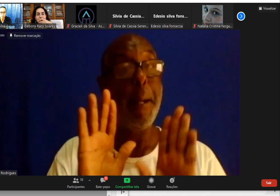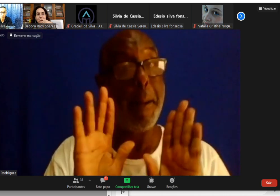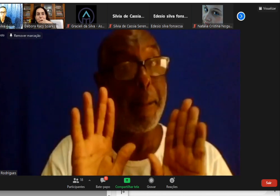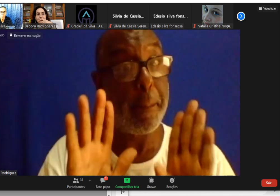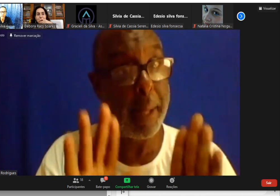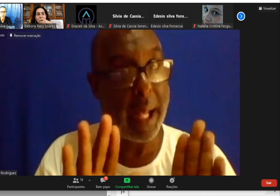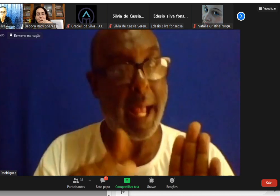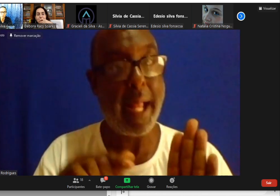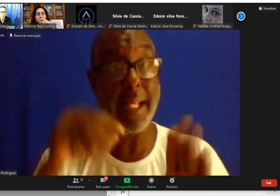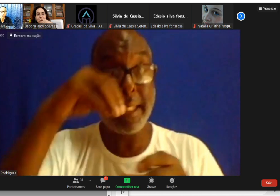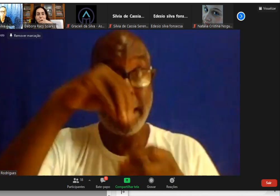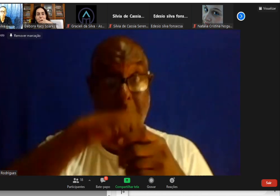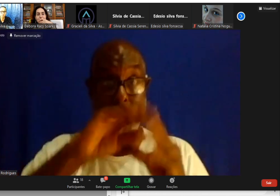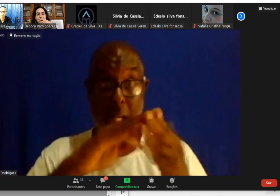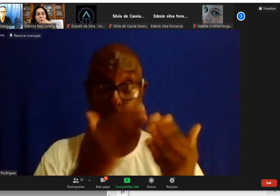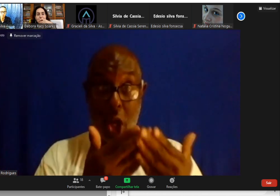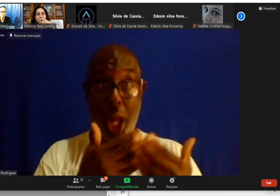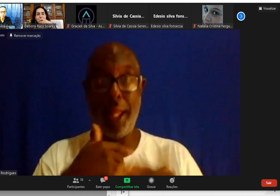anos. 10 anos.